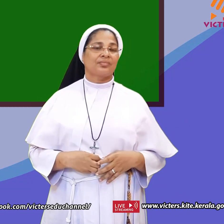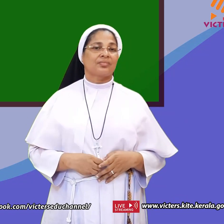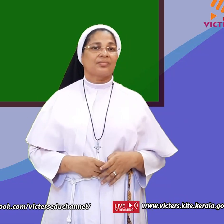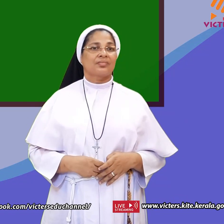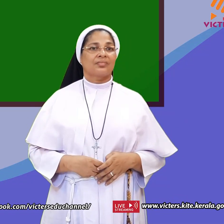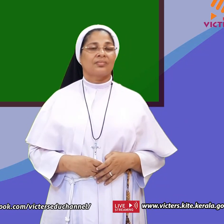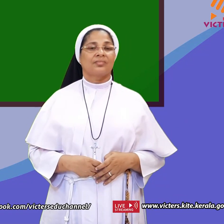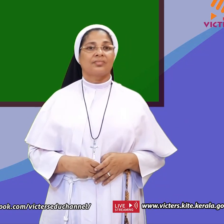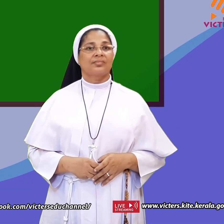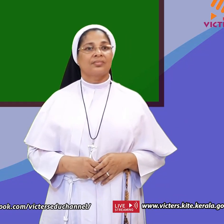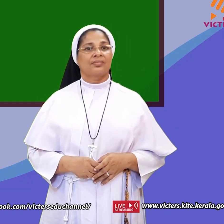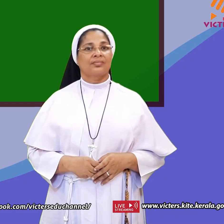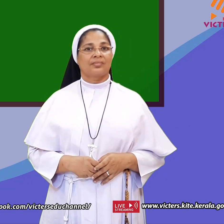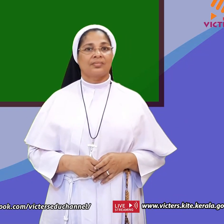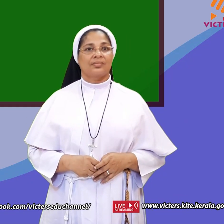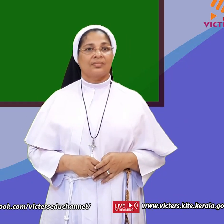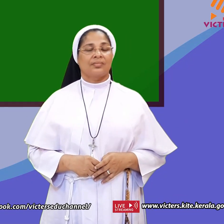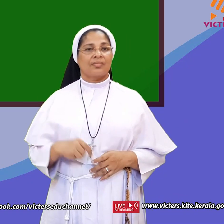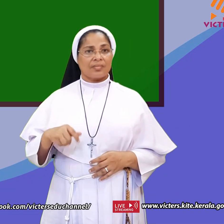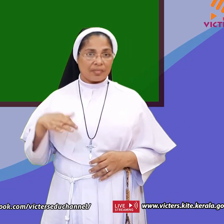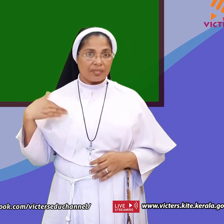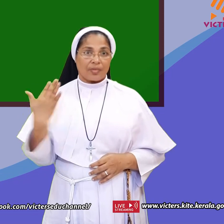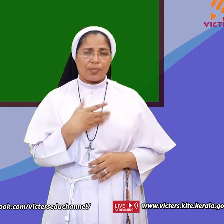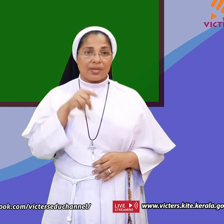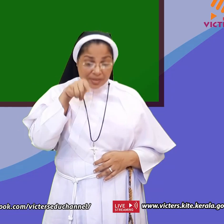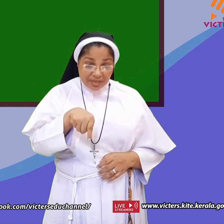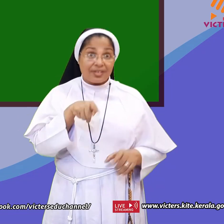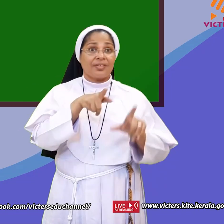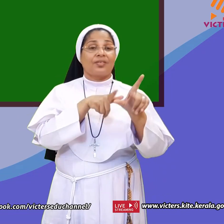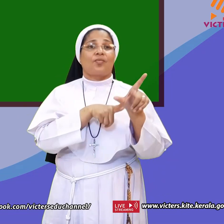നമുക്ക് ഈ വർഷം പ്രത്യേകം ശ്രദ്ധിക്കേണ്ട പാഠഭാഗങ്ങളായി